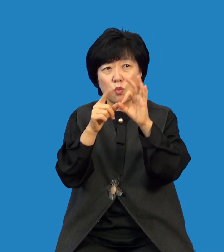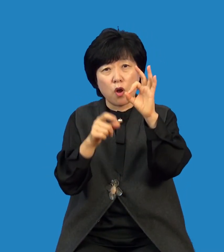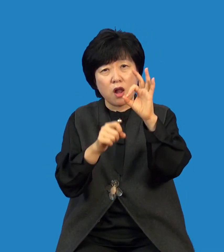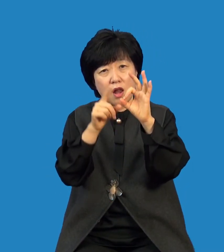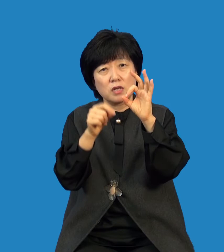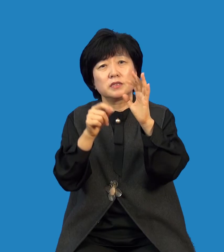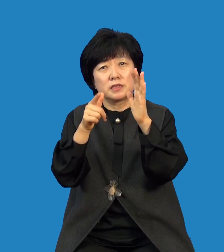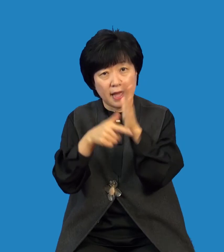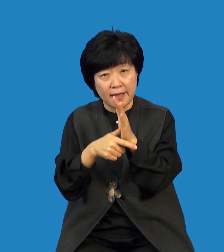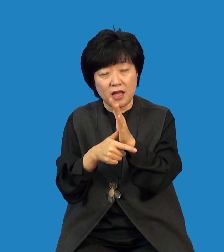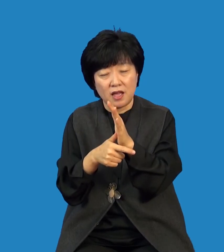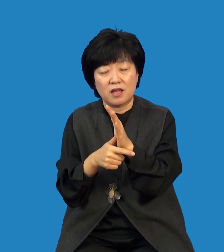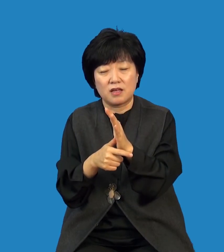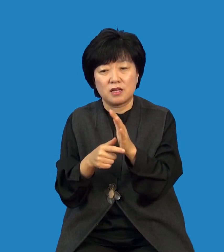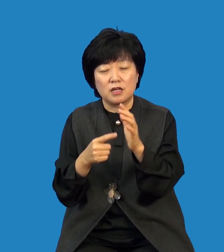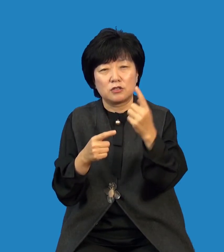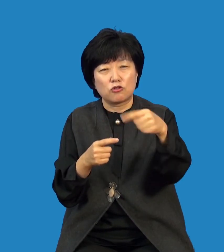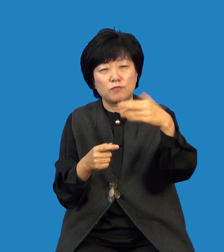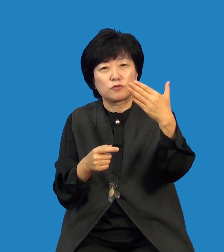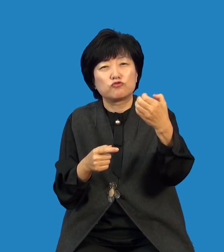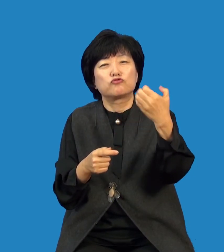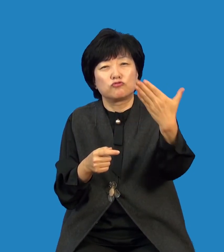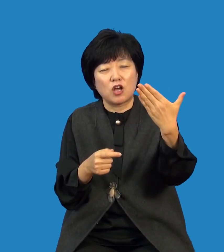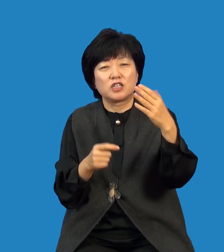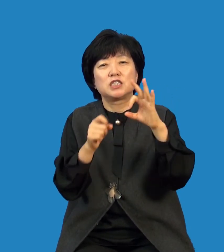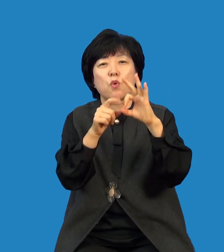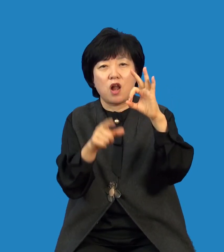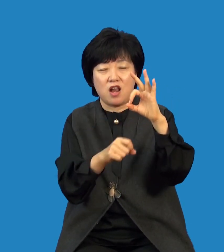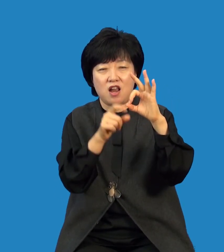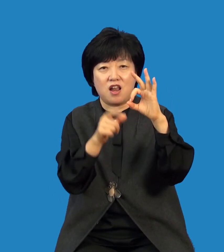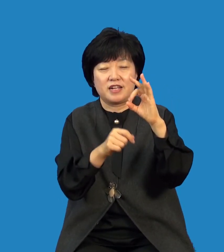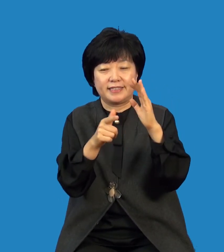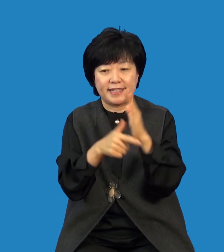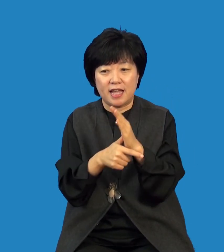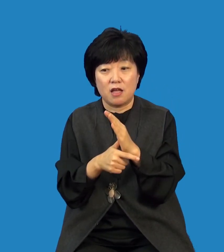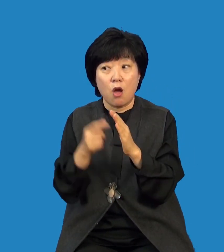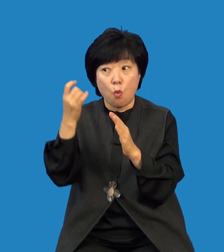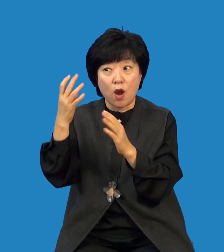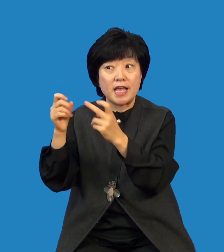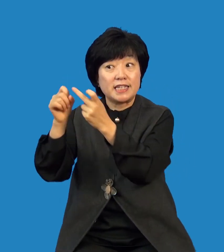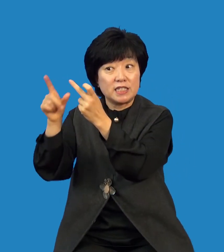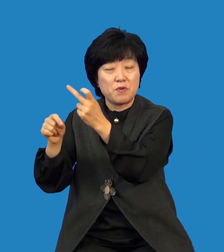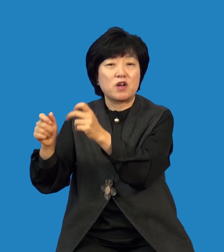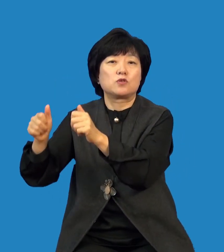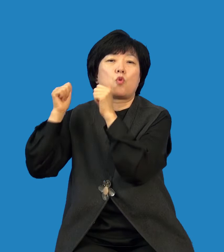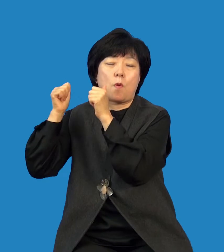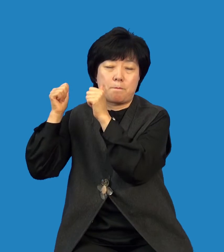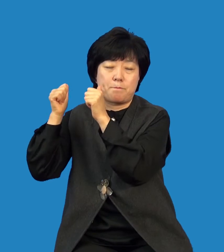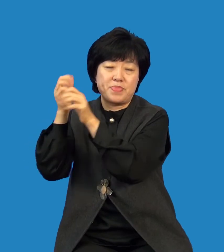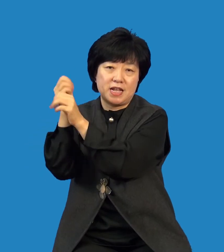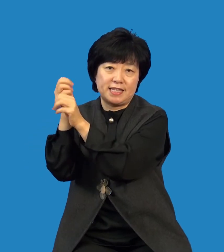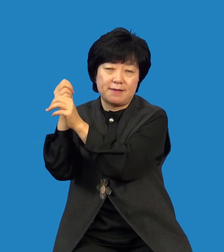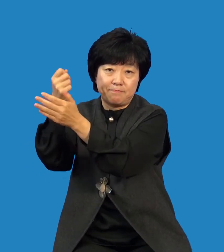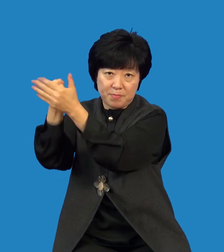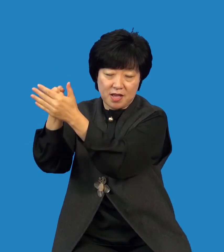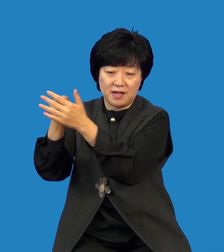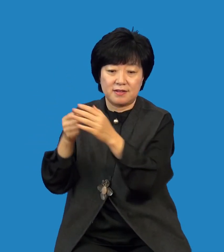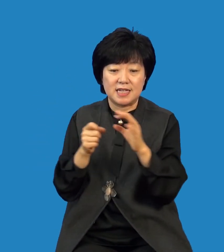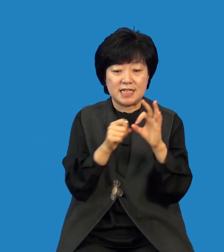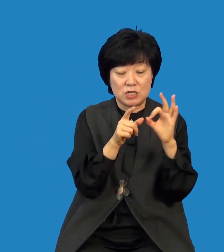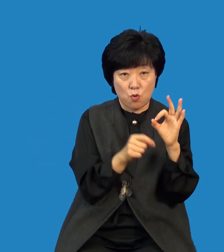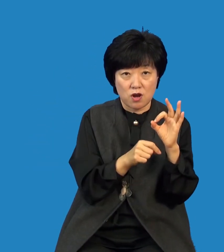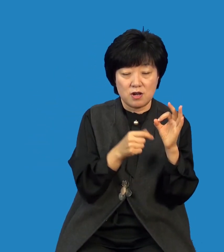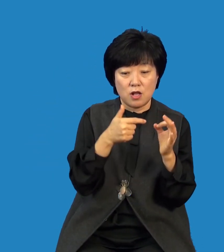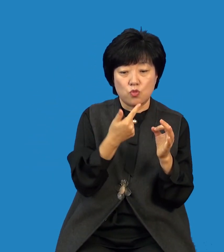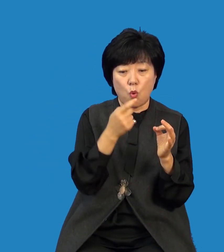10월 달이더라고. 99년 10월이었는데 그해 12월에 제가 원래 졸업을 하도록 돼 있었어요. 12월에 졸업을 하고 논문도 다